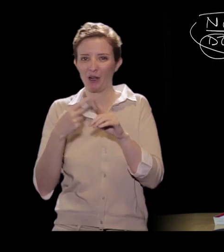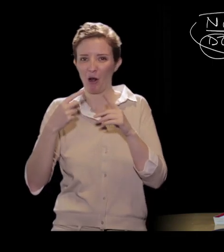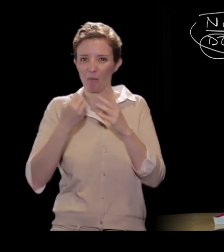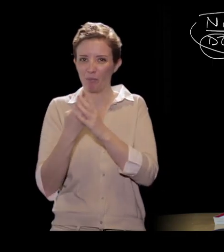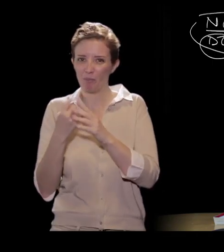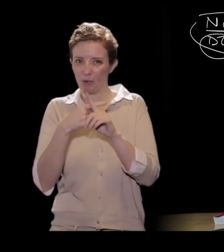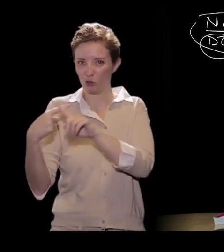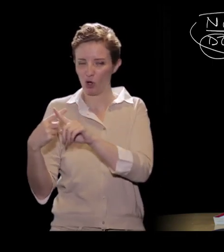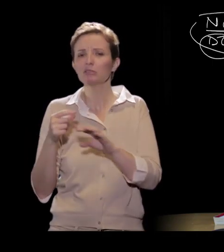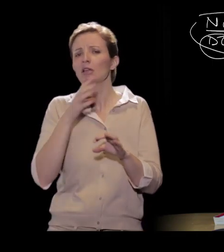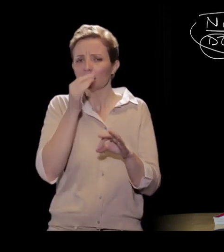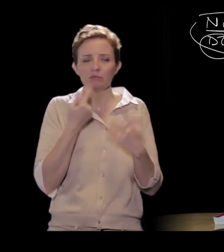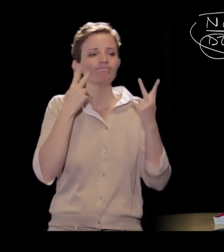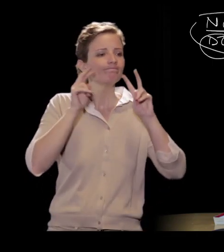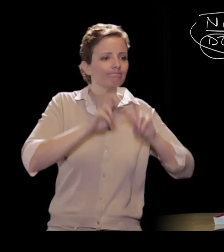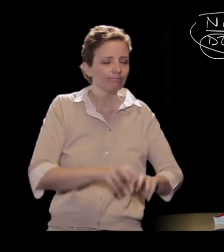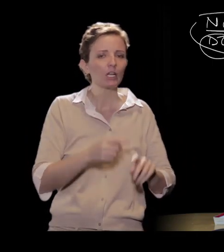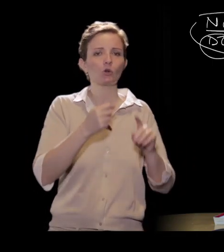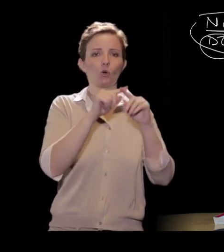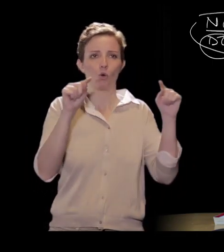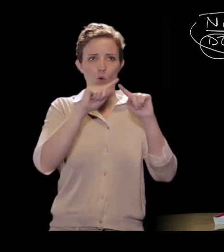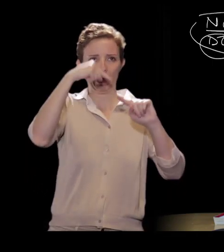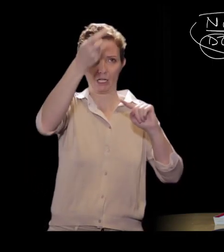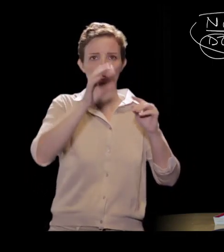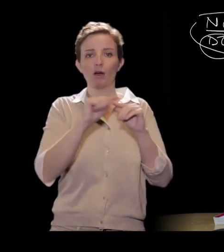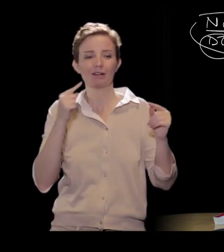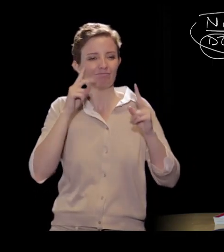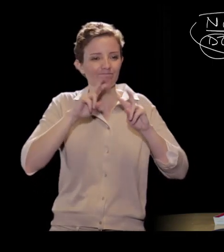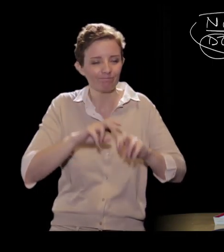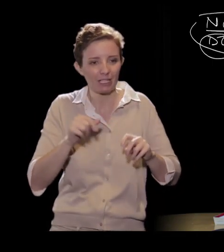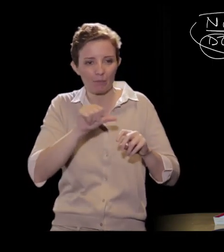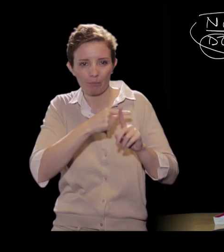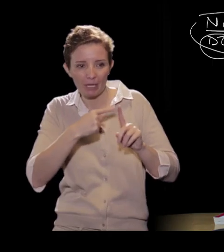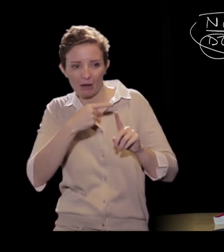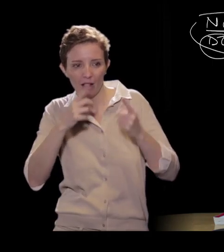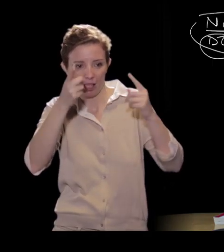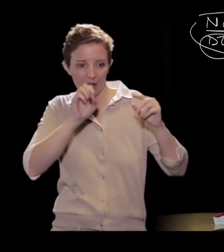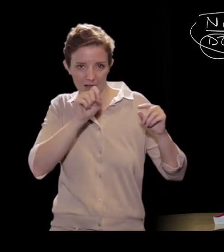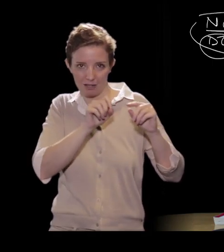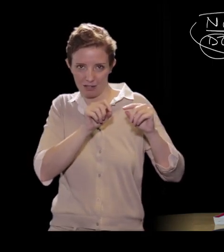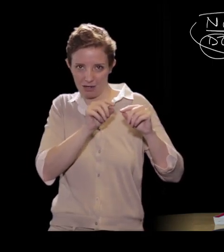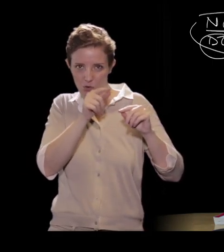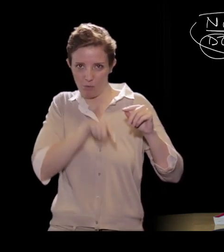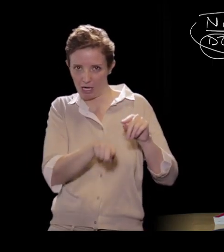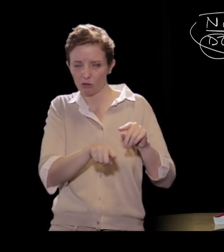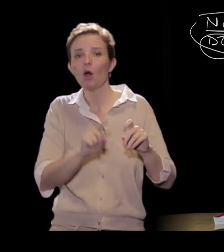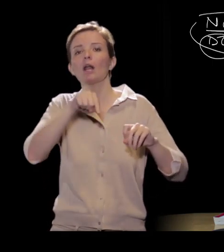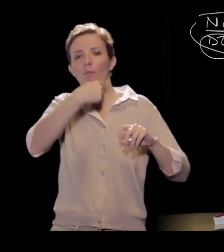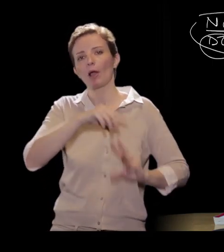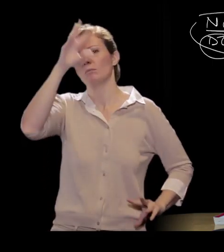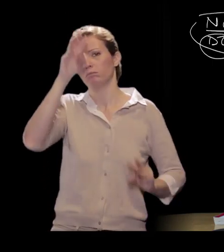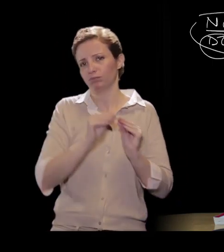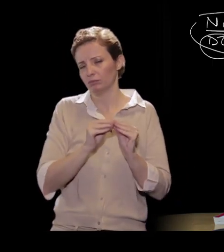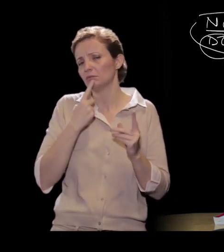il segno del numeratore si andrà a studiare il segno del denominatore e poi si comporrà ovviamente il segno della frazione esattamente con le